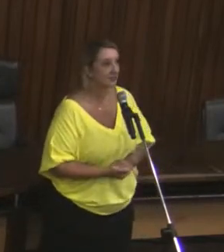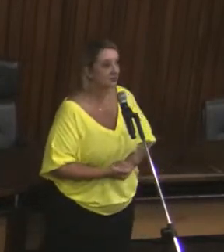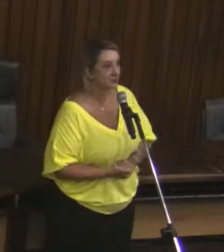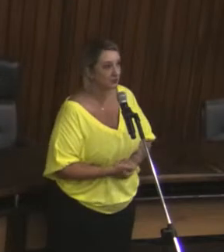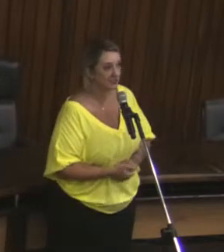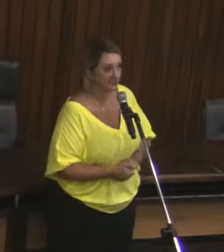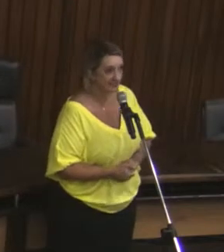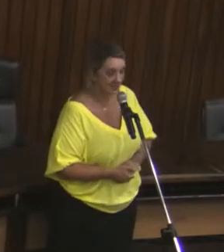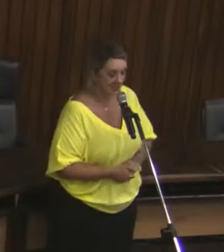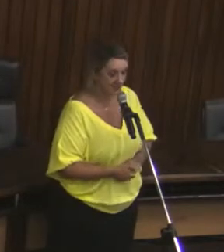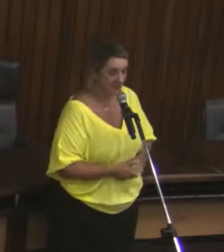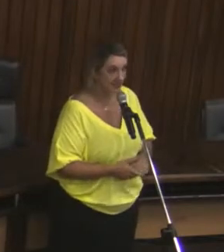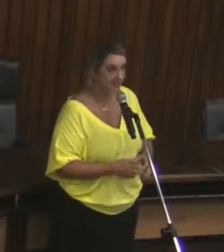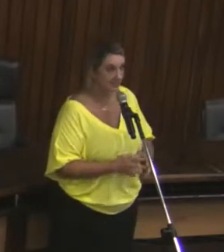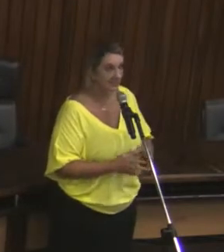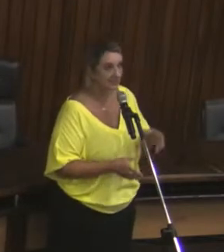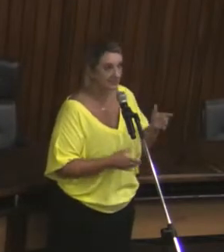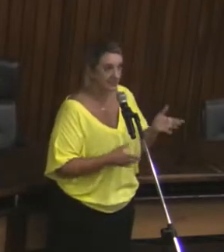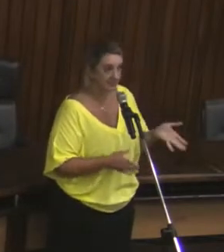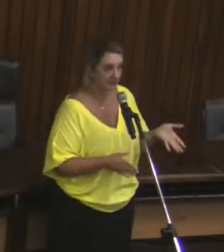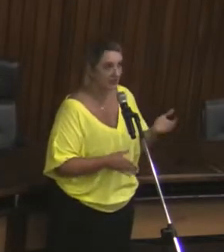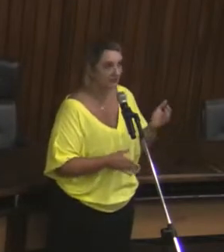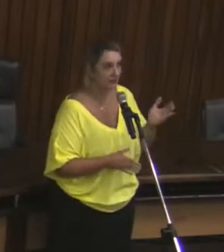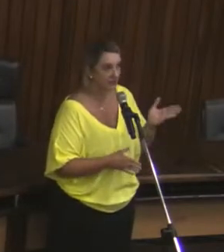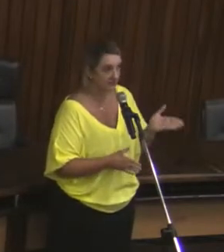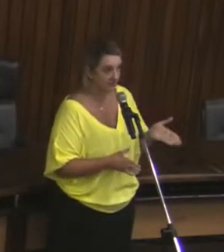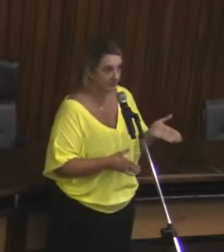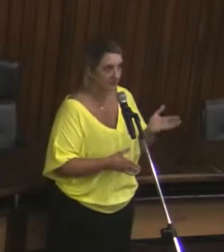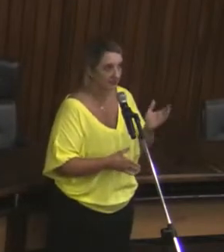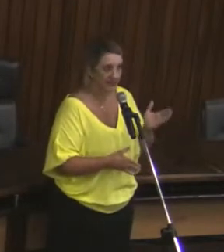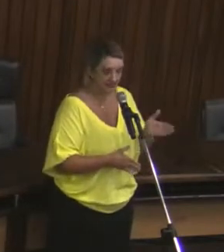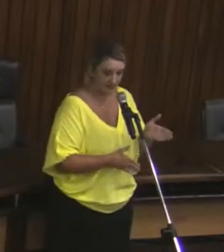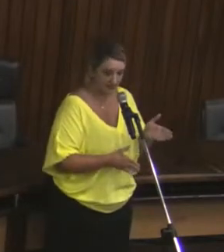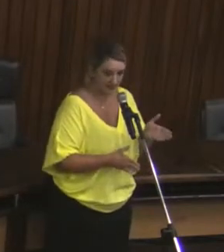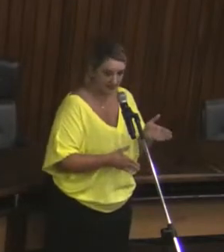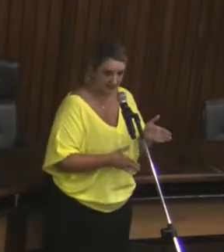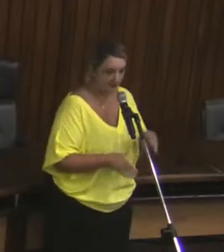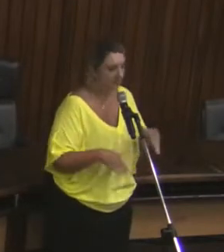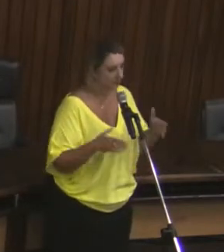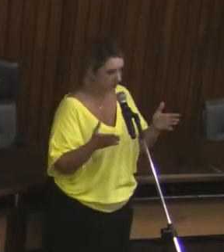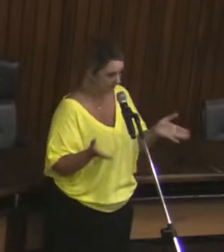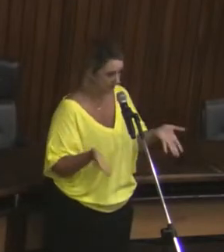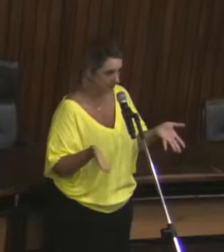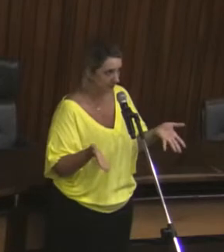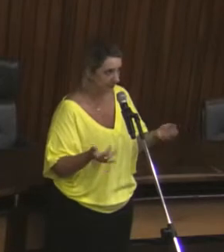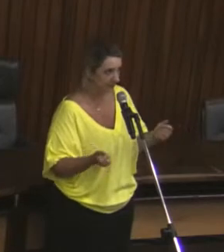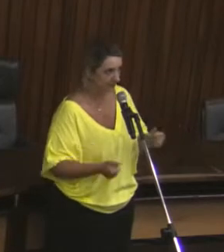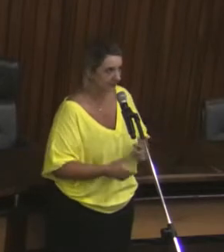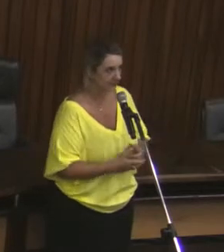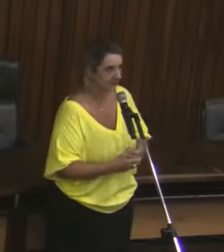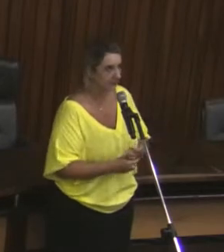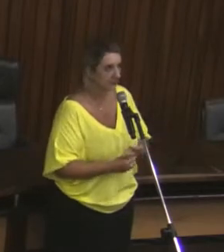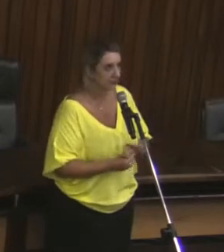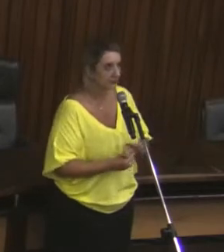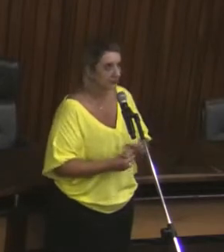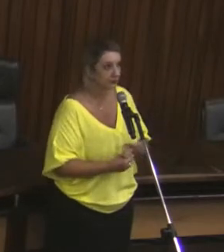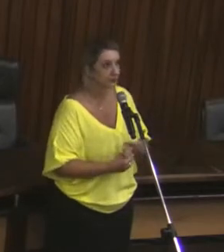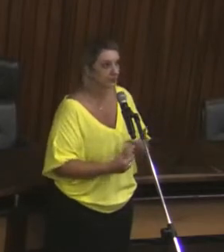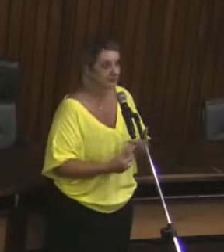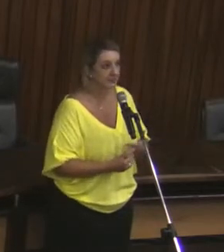surdos sinalizados, eles necessitam de alfabetização em Libras, sua língua materna. Os surdos oralizados